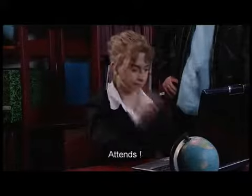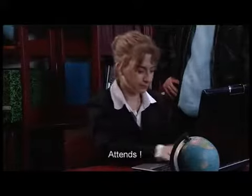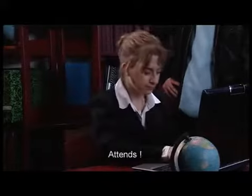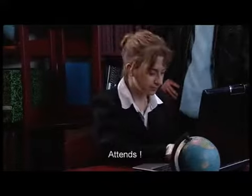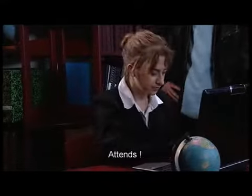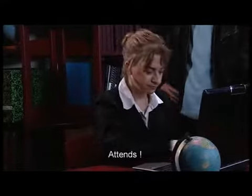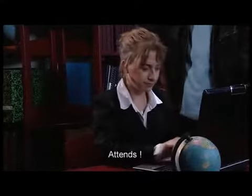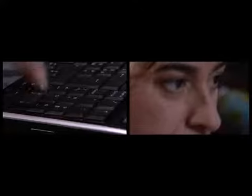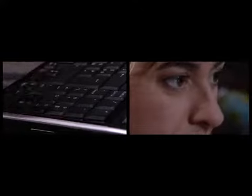Attends.